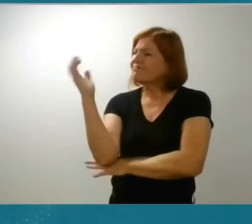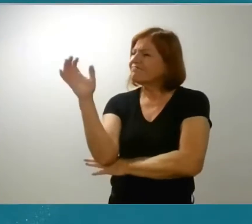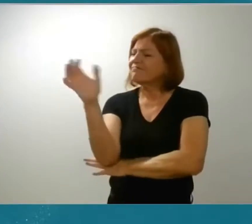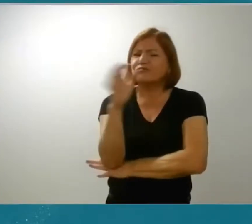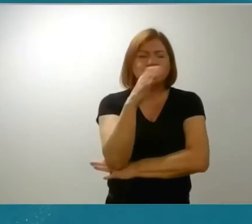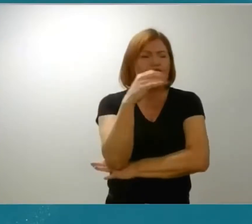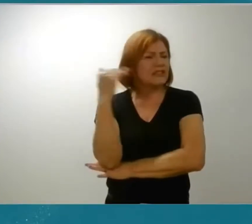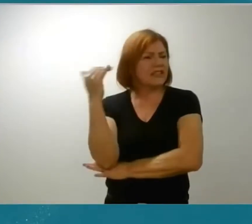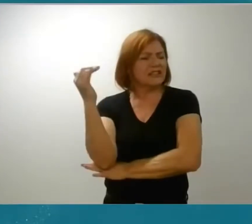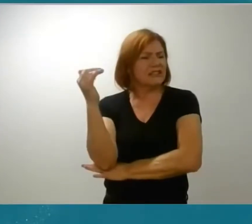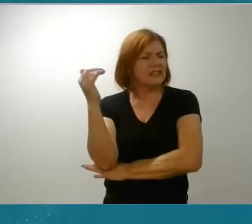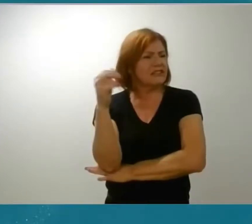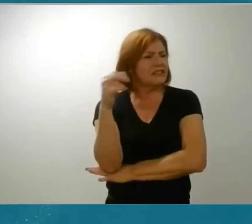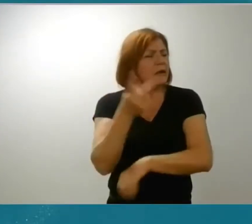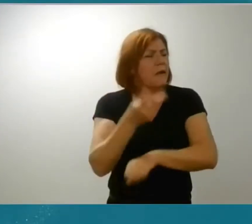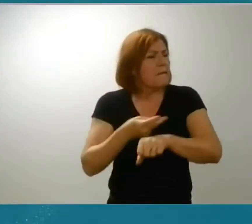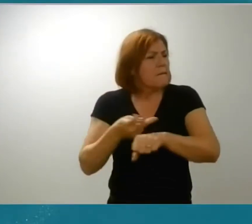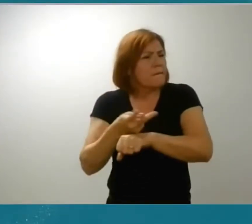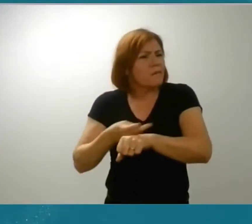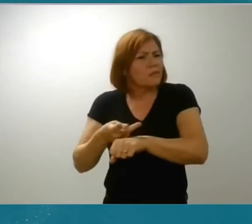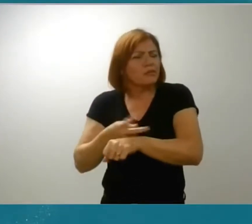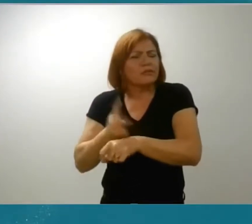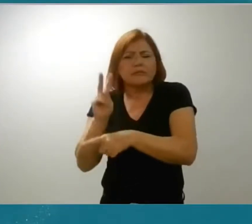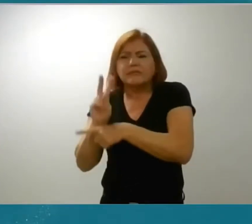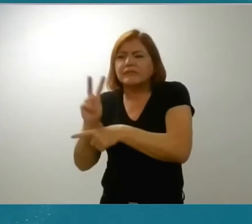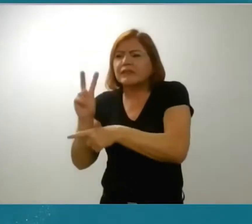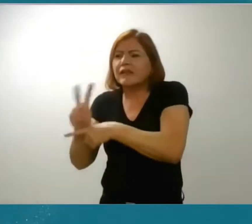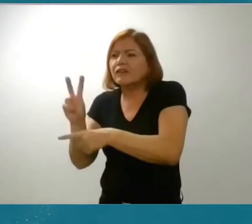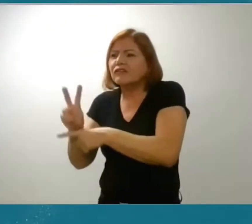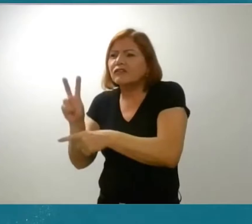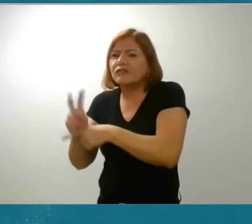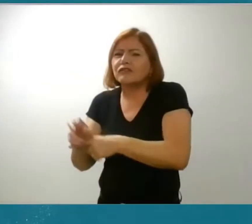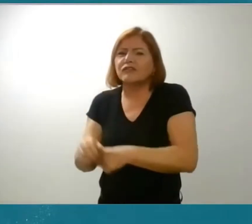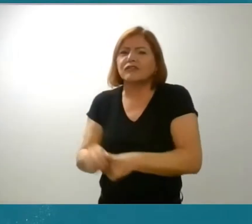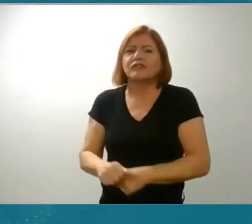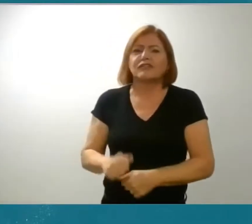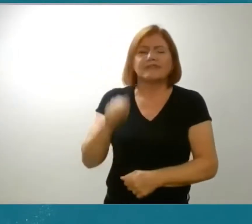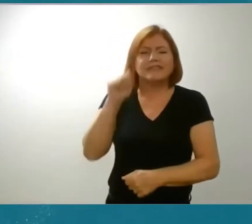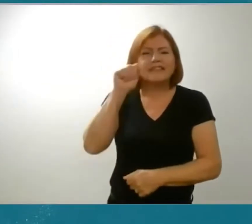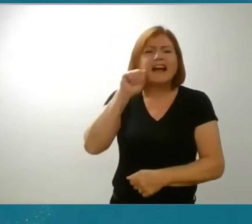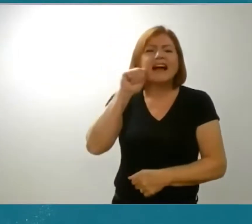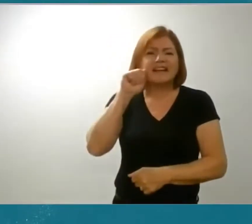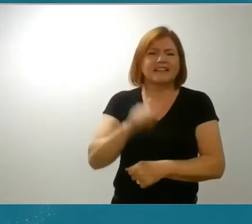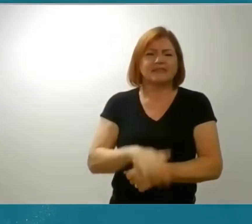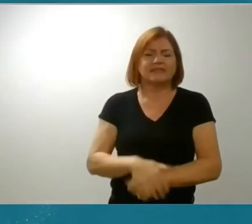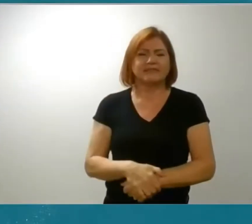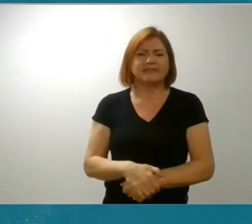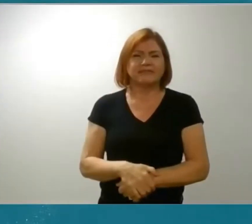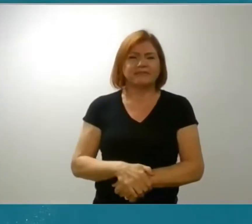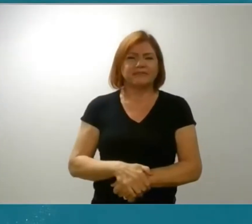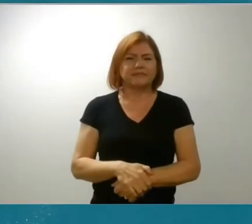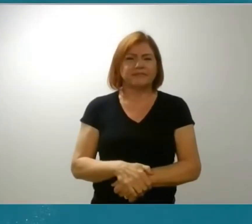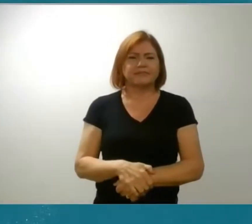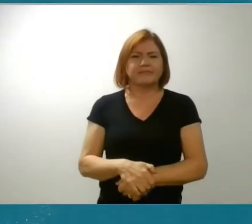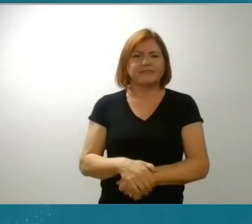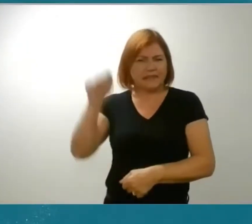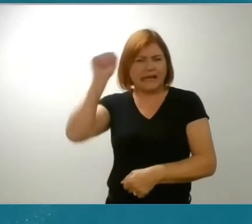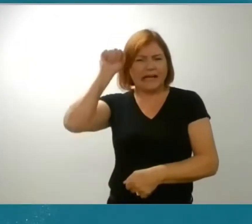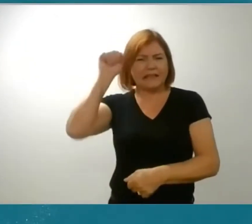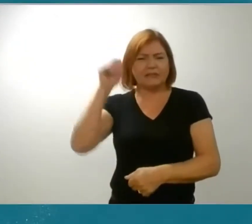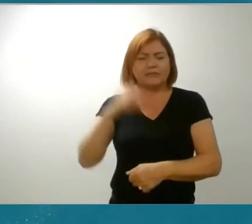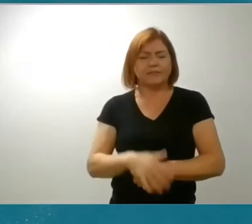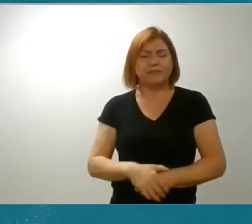Adão. Adão estava, quem sabe, sossegado, sozinho lá, meditando como servir a Deus. E a mulher tem que